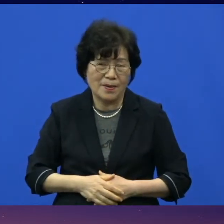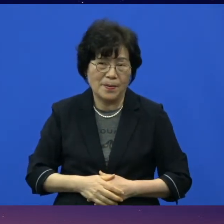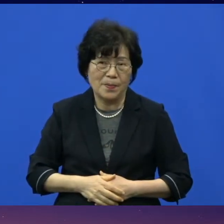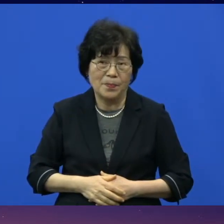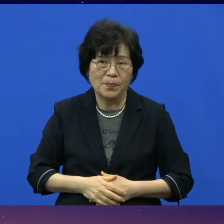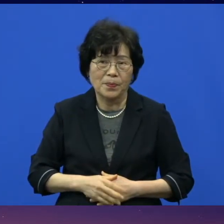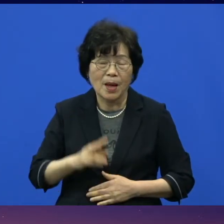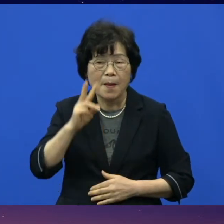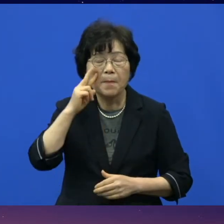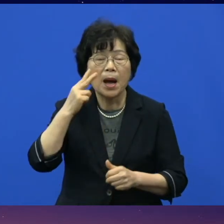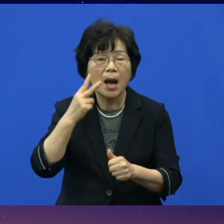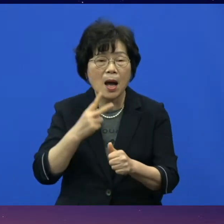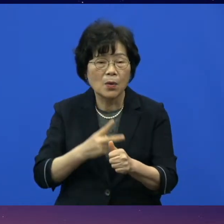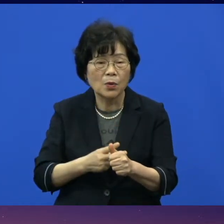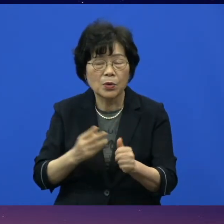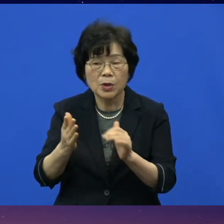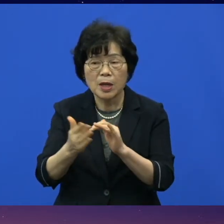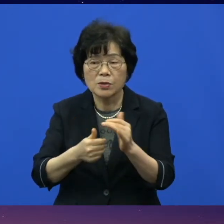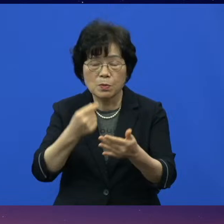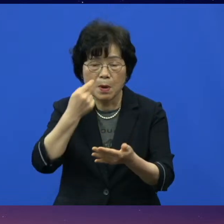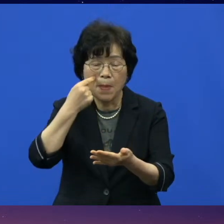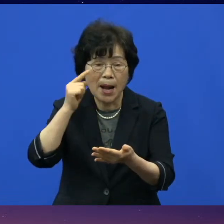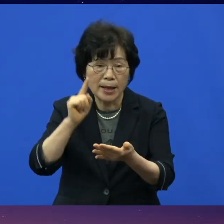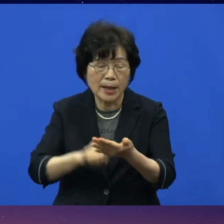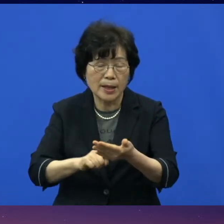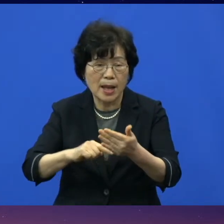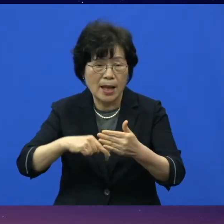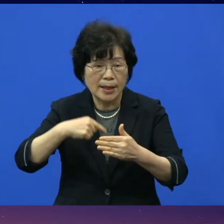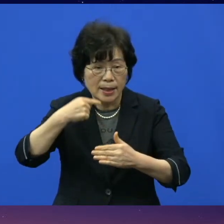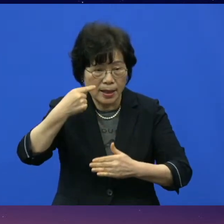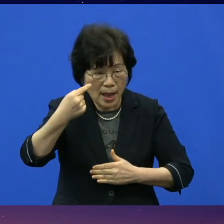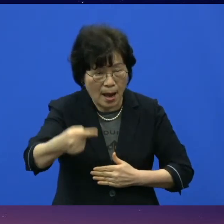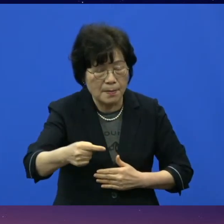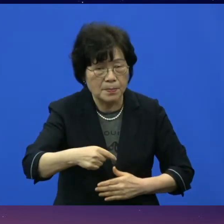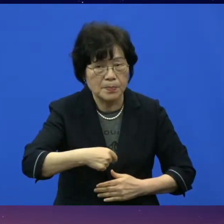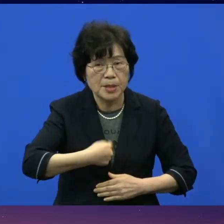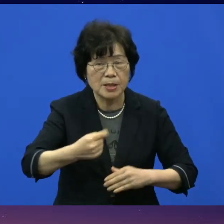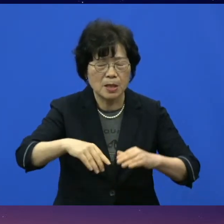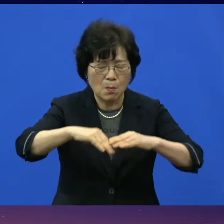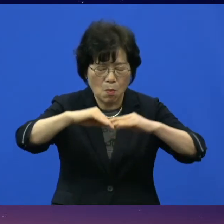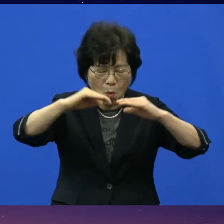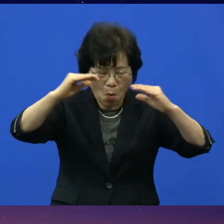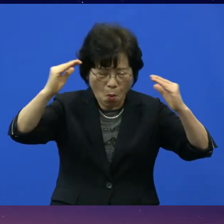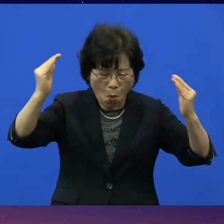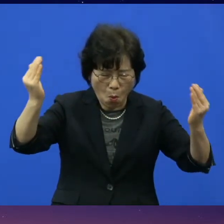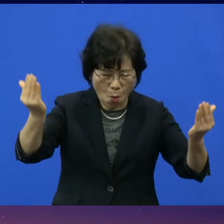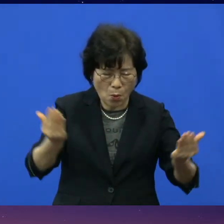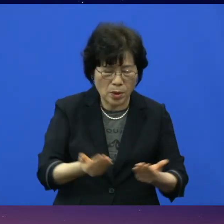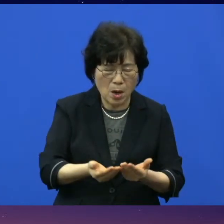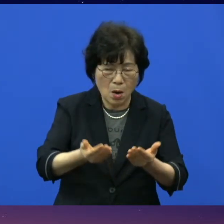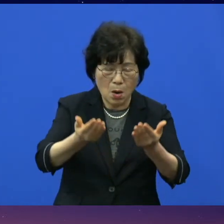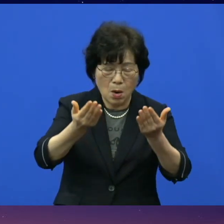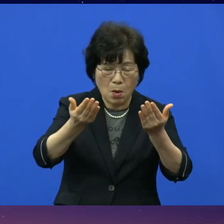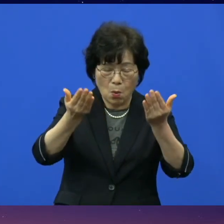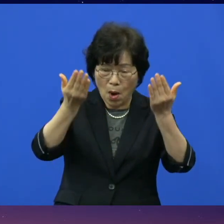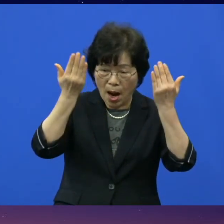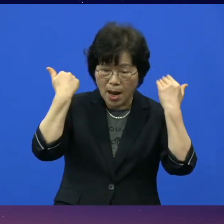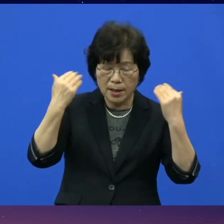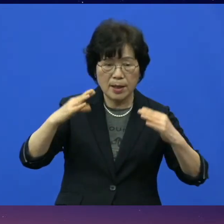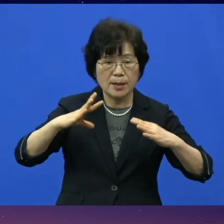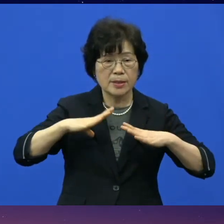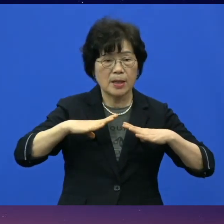그 바울은 예수를 발견한 이후에 자신의 모든 과거의 자랑을 완전히